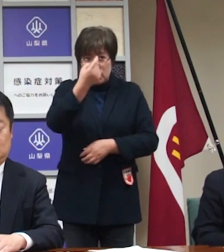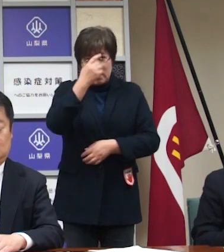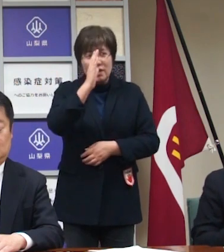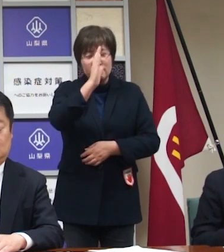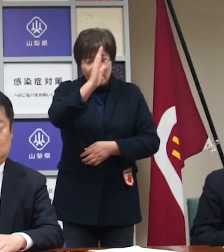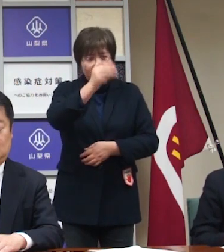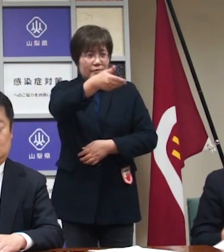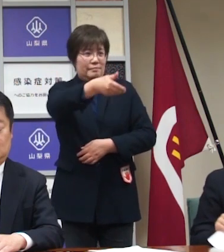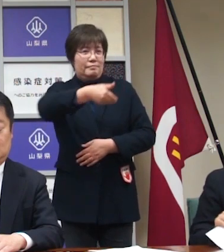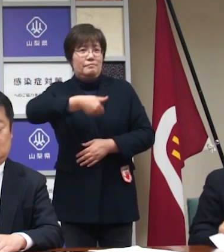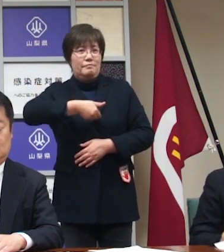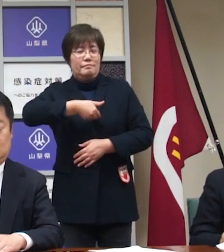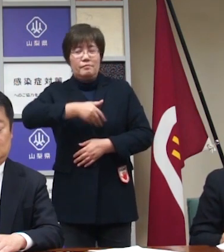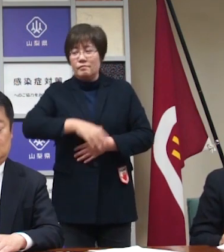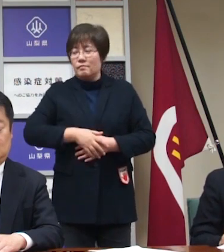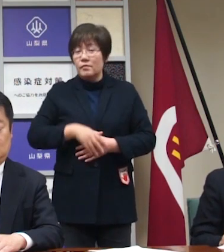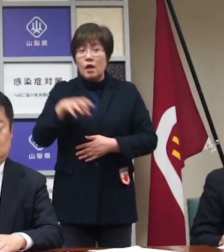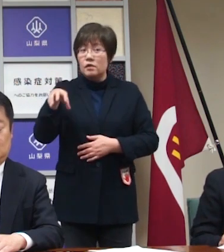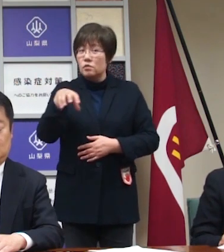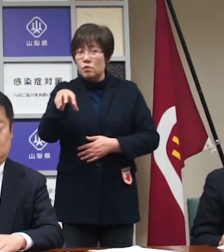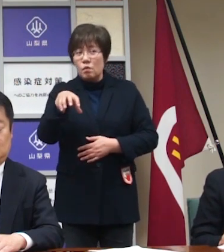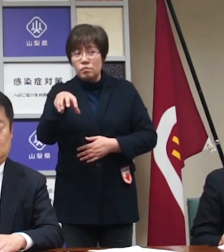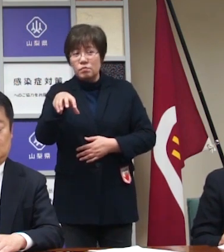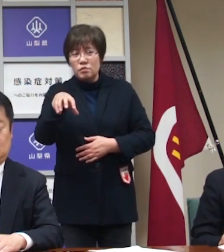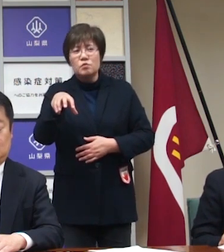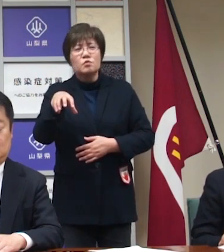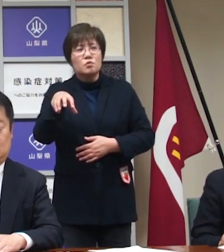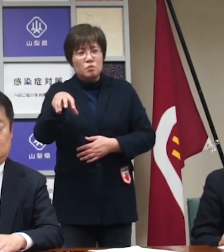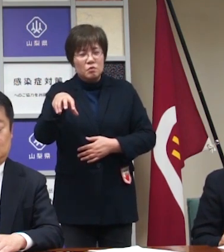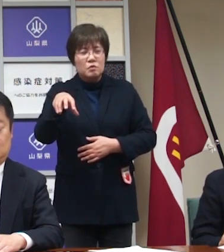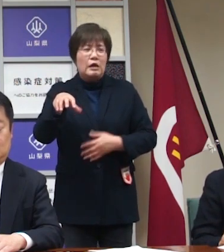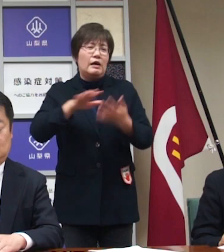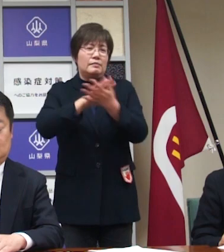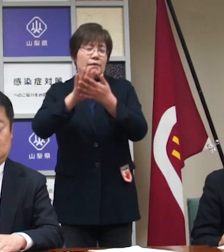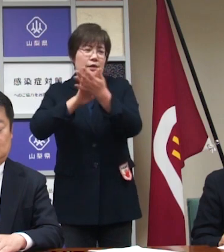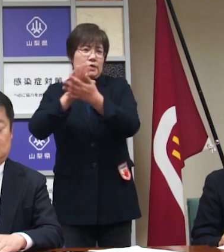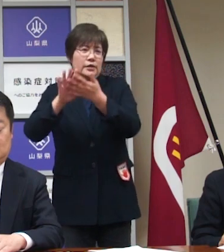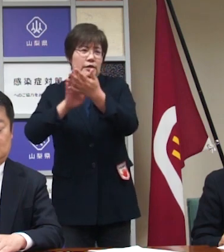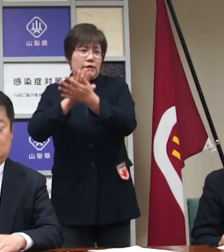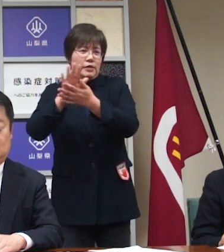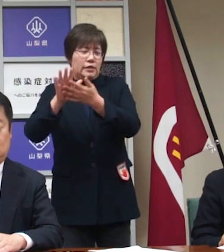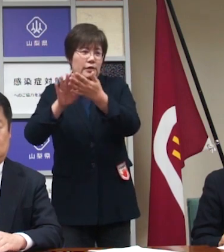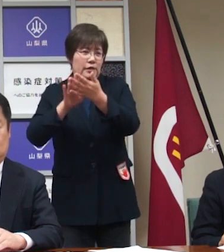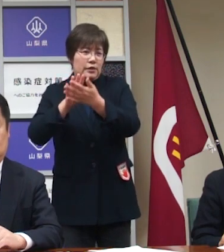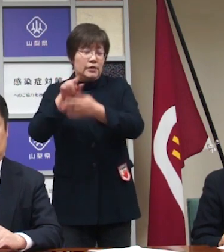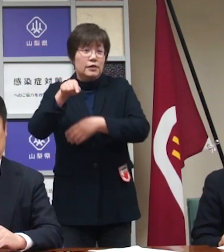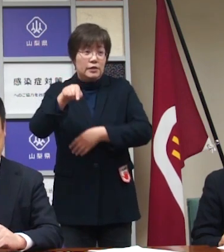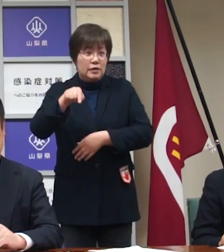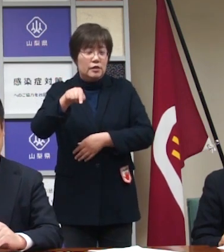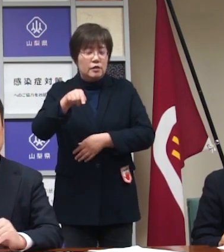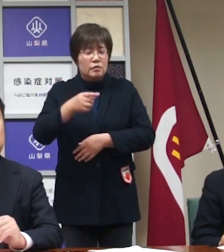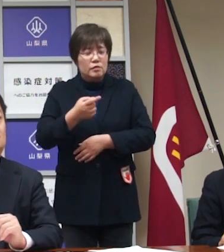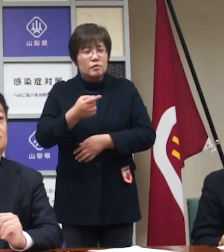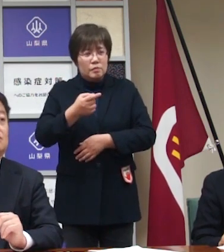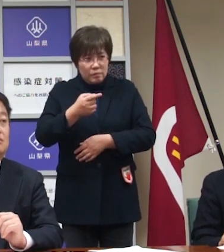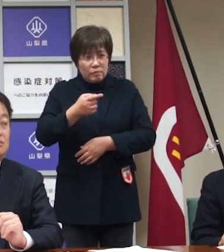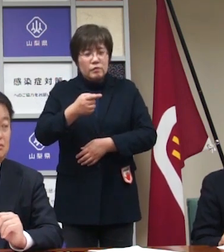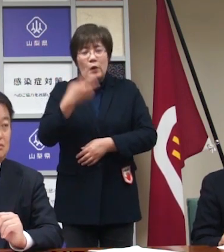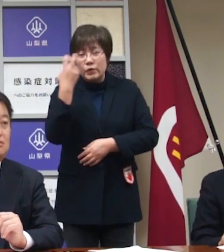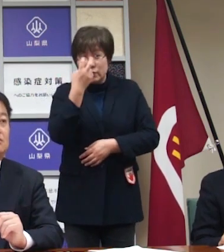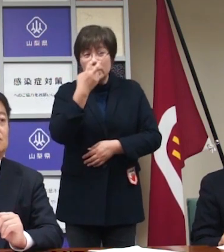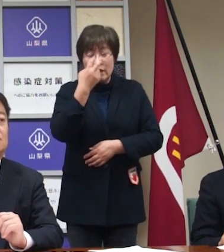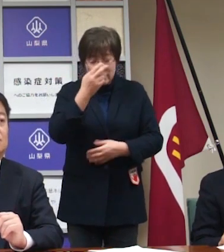っとそこはちょっと流動的な部分があるもんですから、もう少しきちんと分かった時点